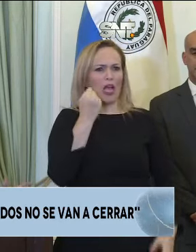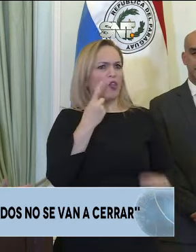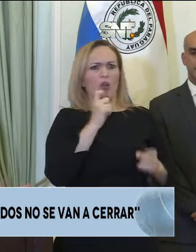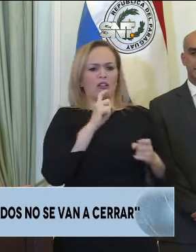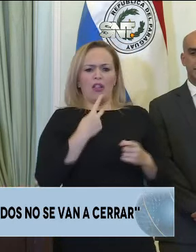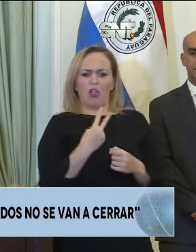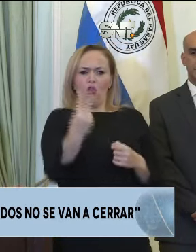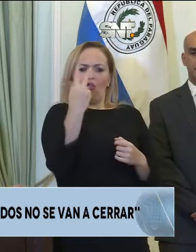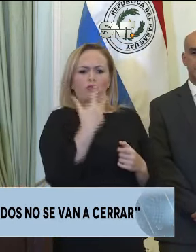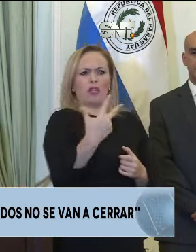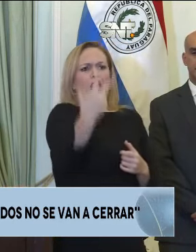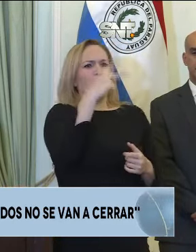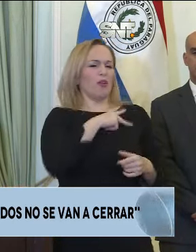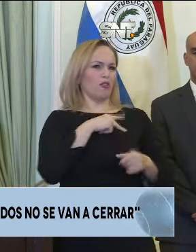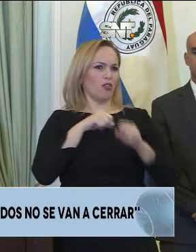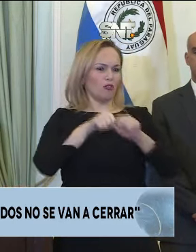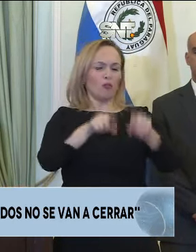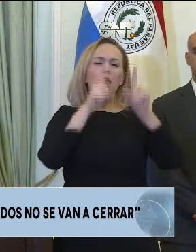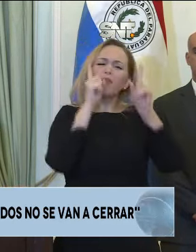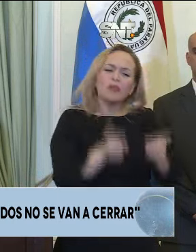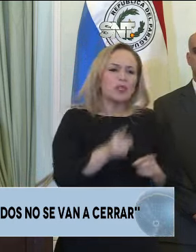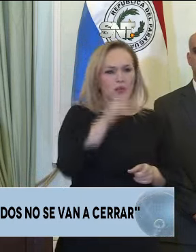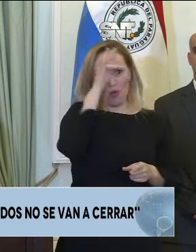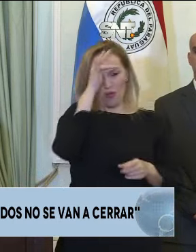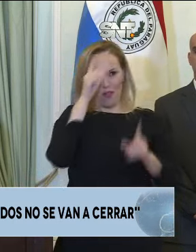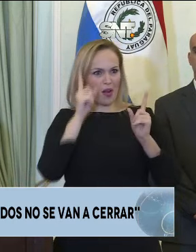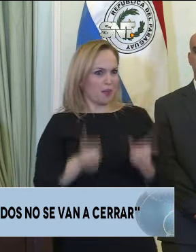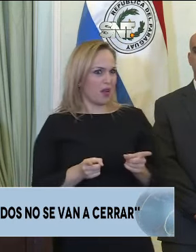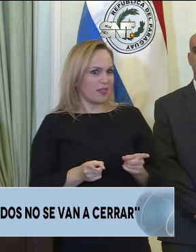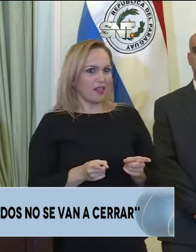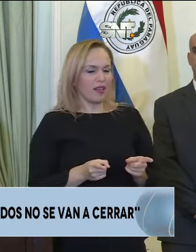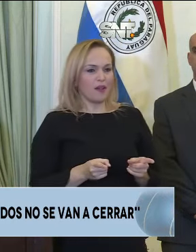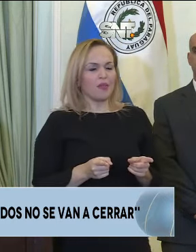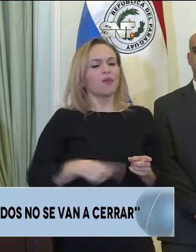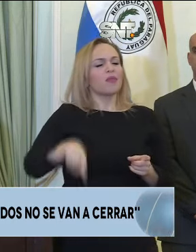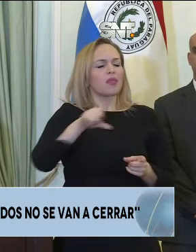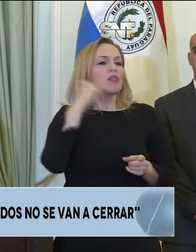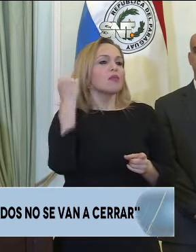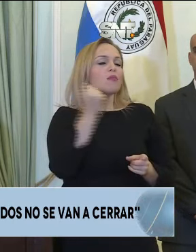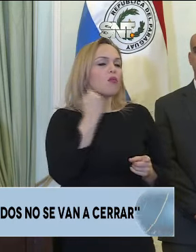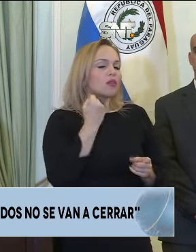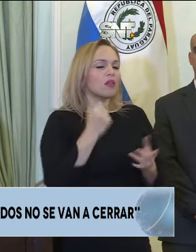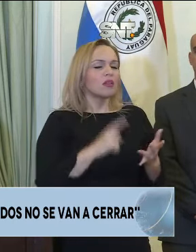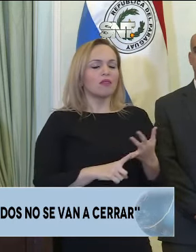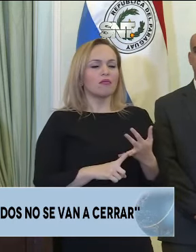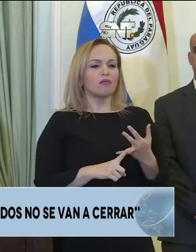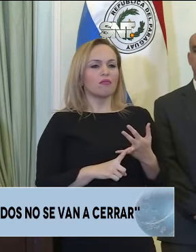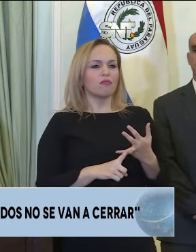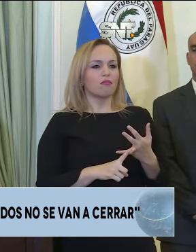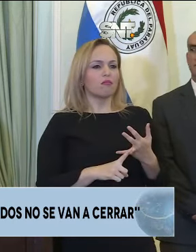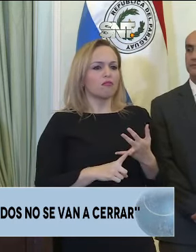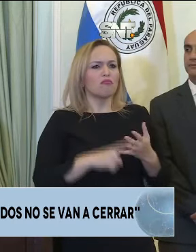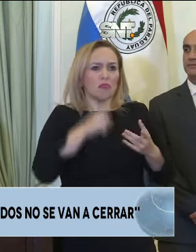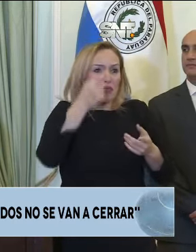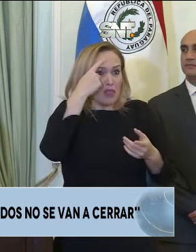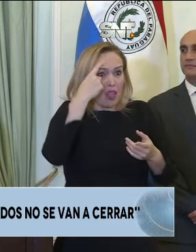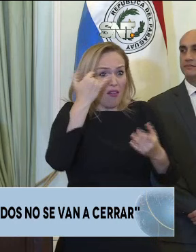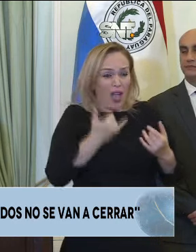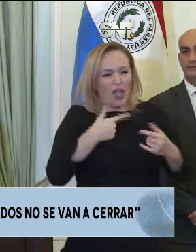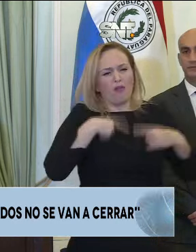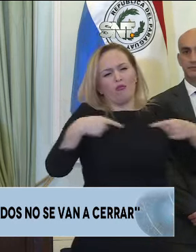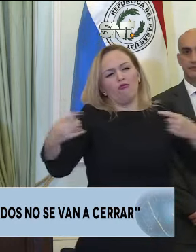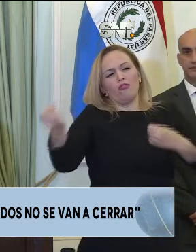va hacia provisión y vuelve, igualmente con la farmacia. Recordando que hay servicios también de entrega a domicilio